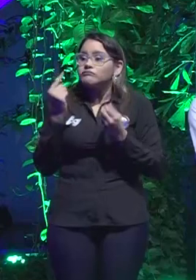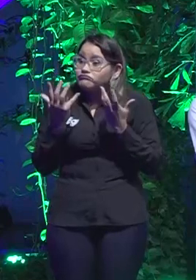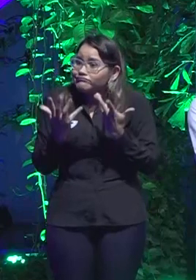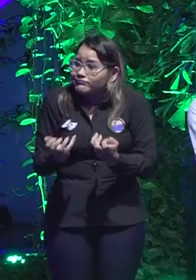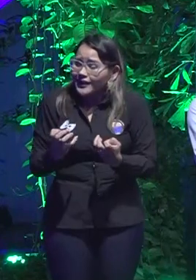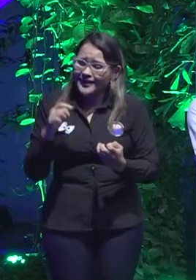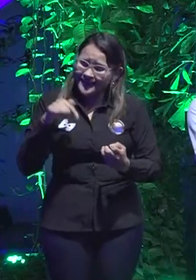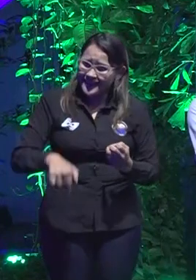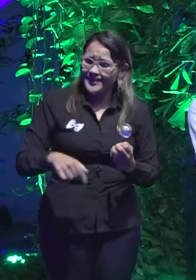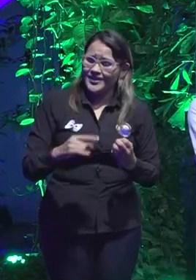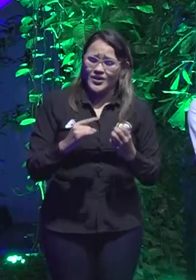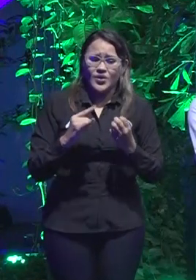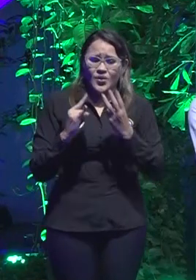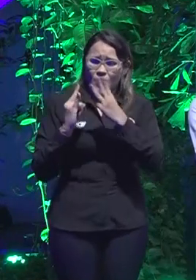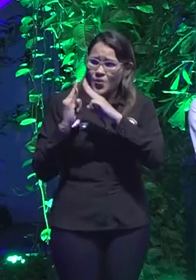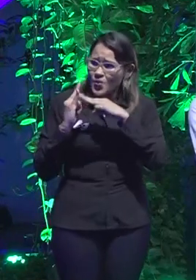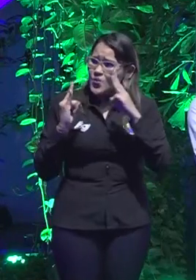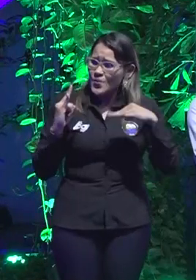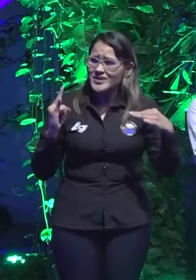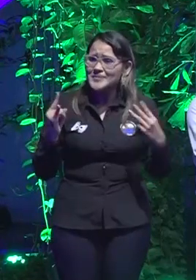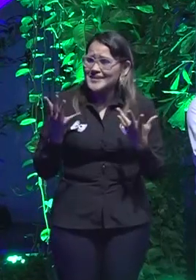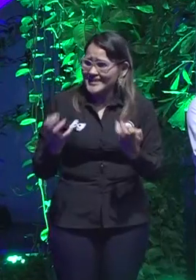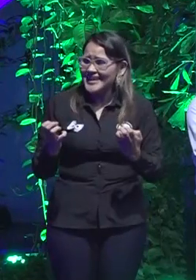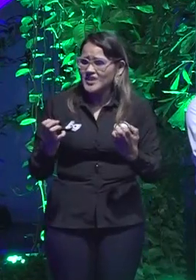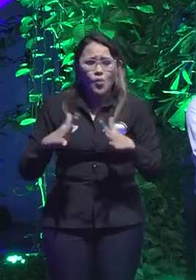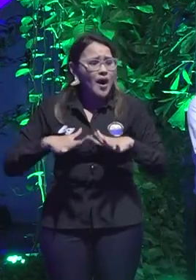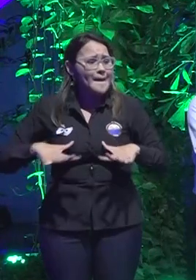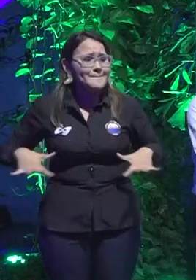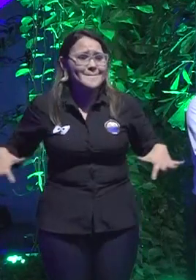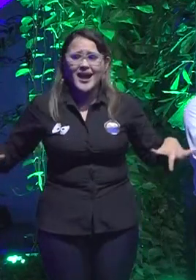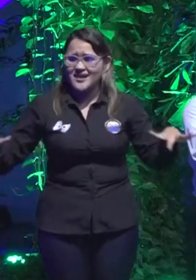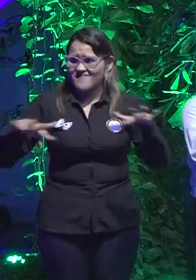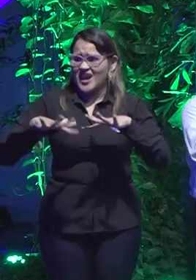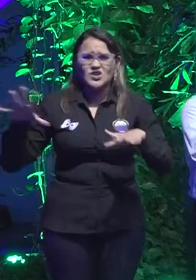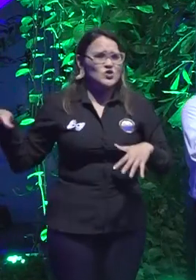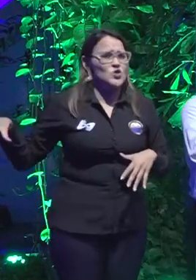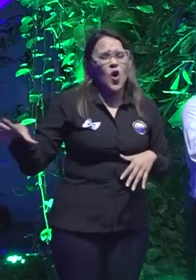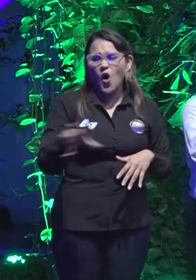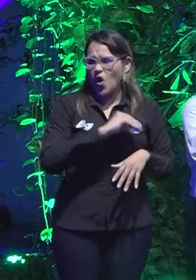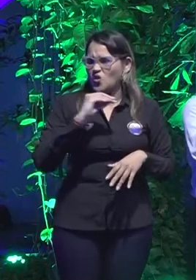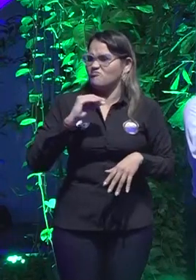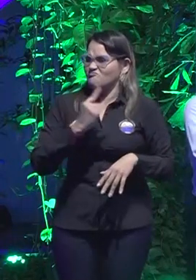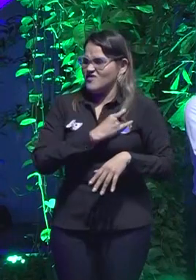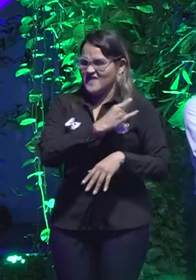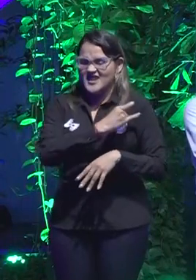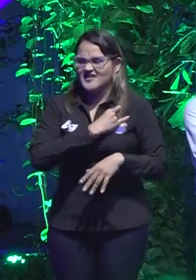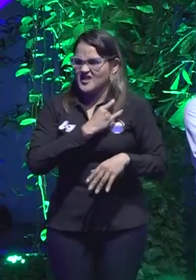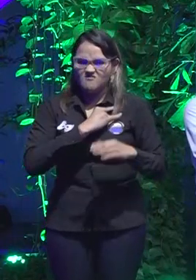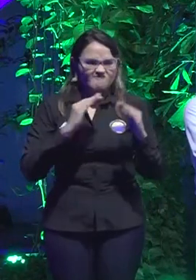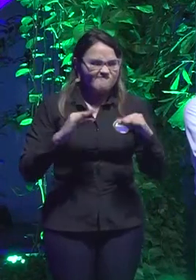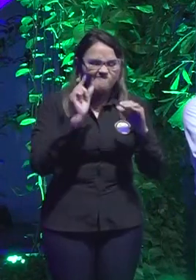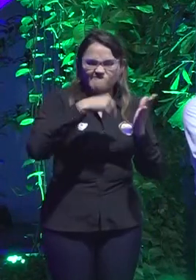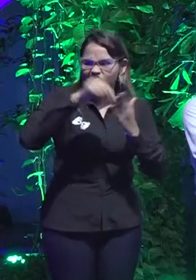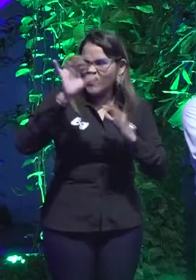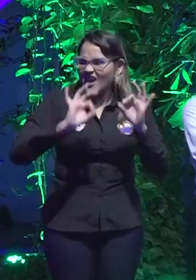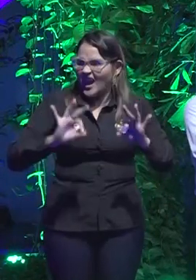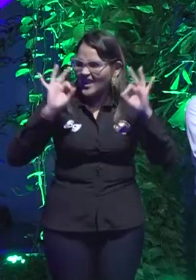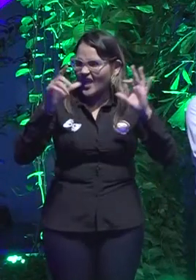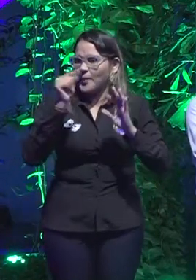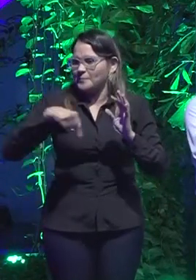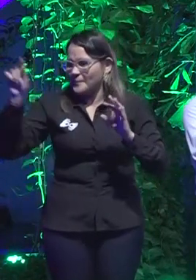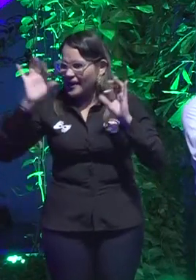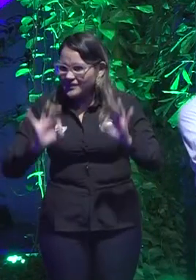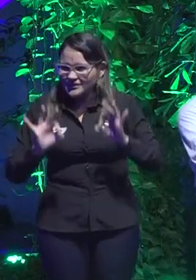Universidad Sergio Arboleda, su campus de Santa Marta, estuviese acreditado por alta calidad, que la UCC estuviese acreditada por alta calidad, que Santa Marta fuese una